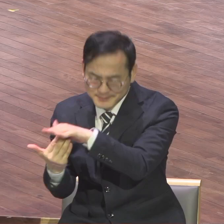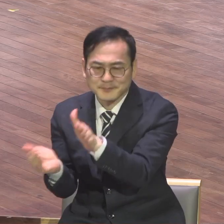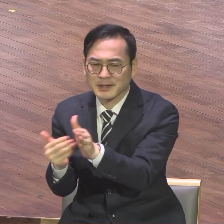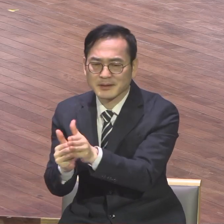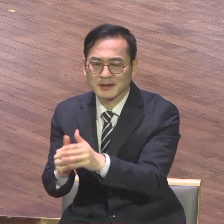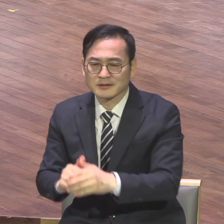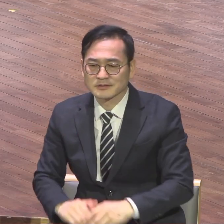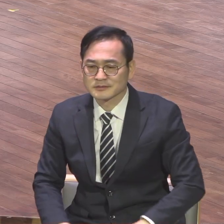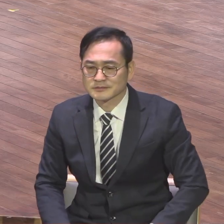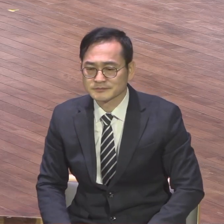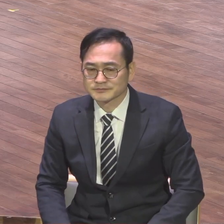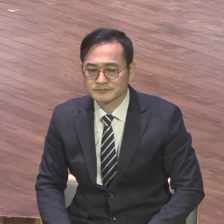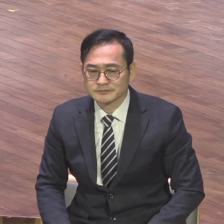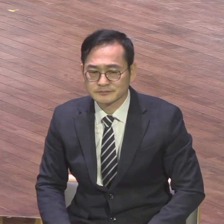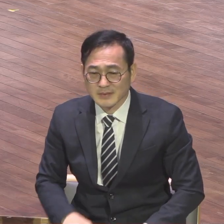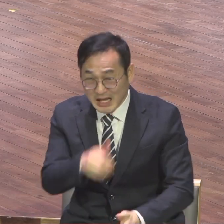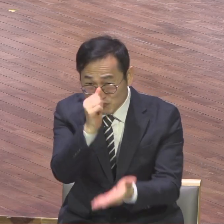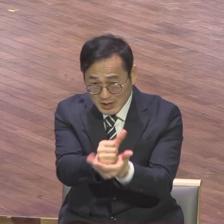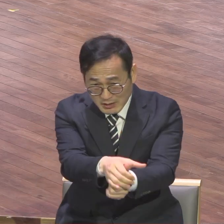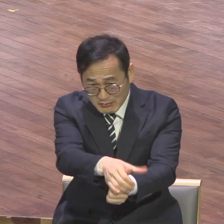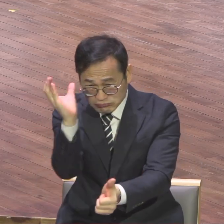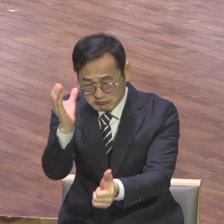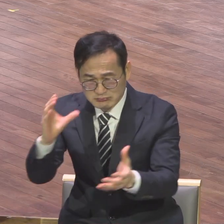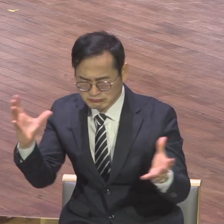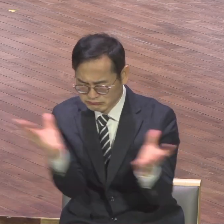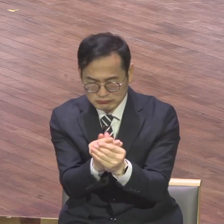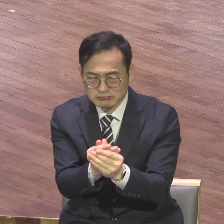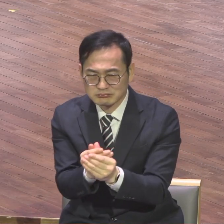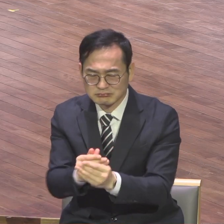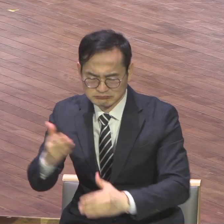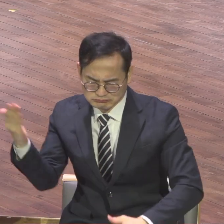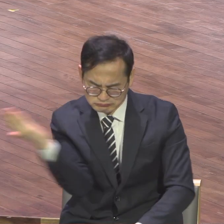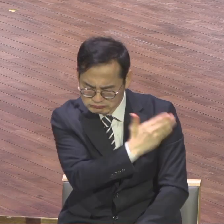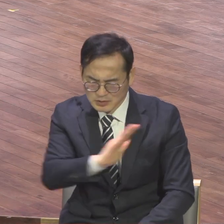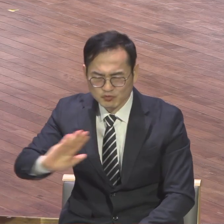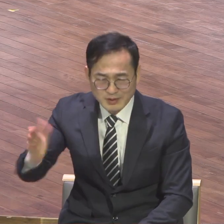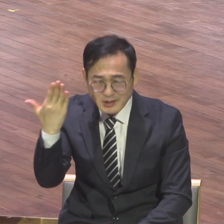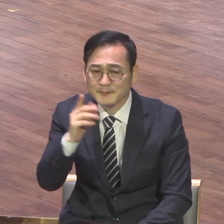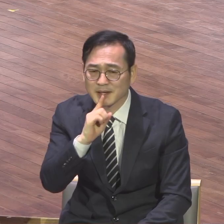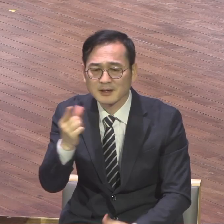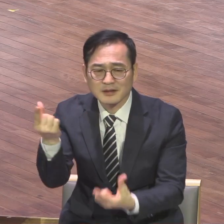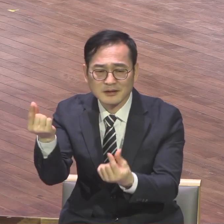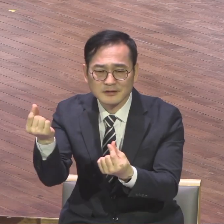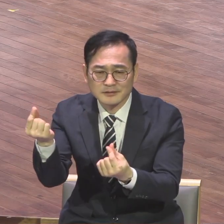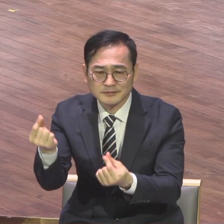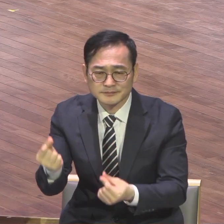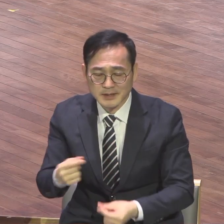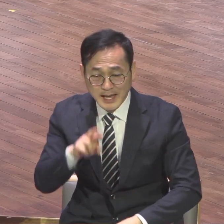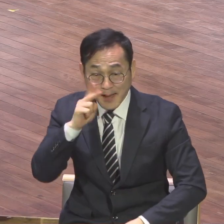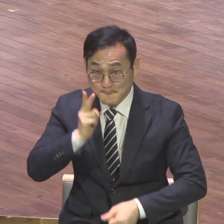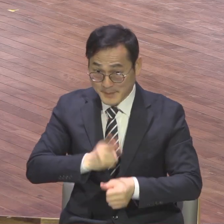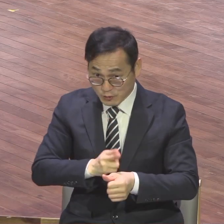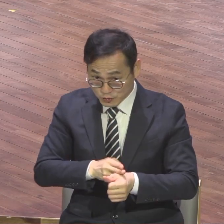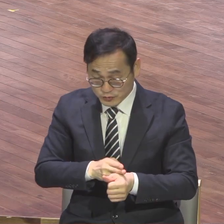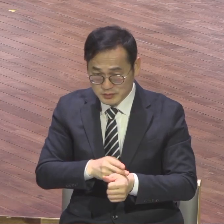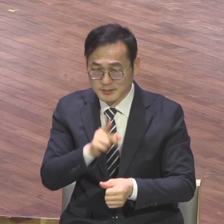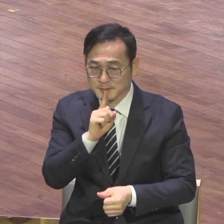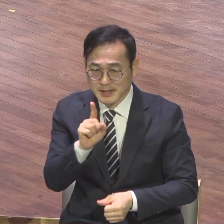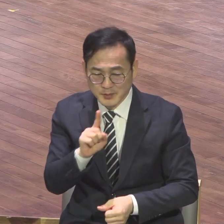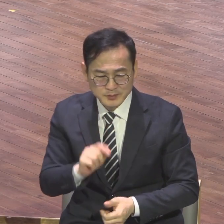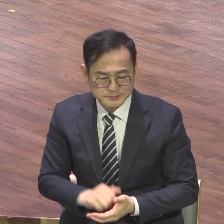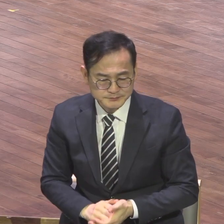끝났어요. 끝났다고. 아멘. 그래서 사도 바울이 강하게 말했습니다. 로마서 8장